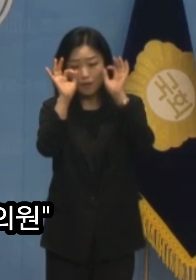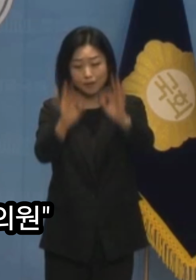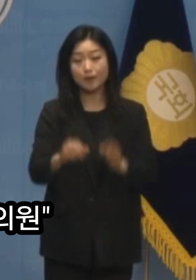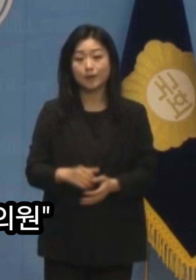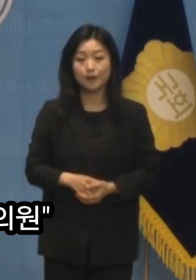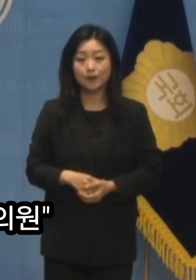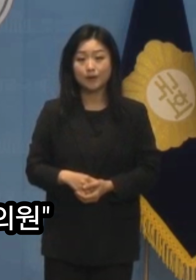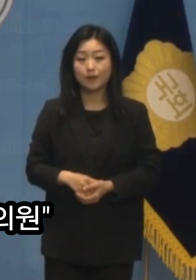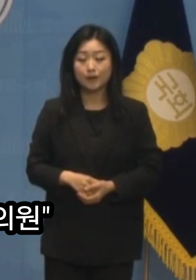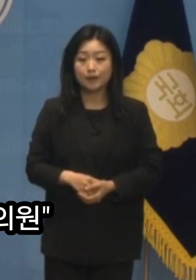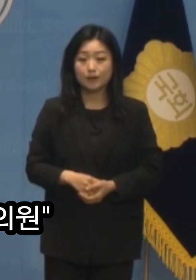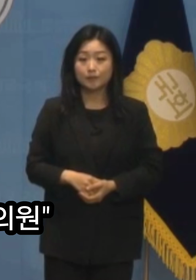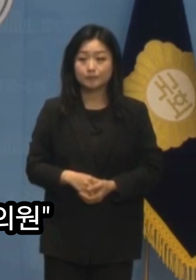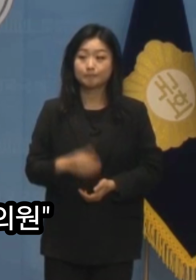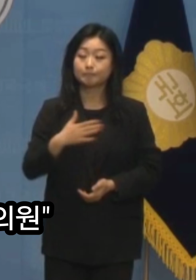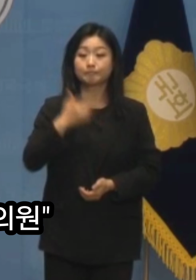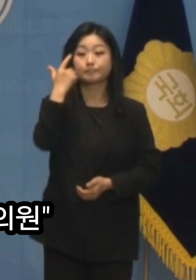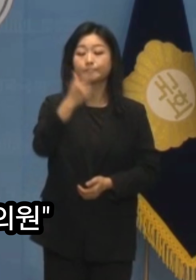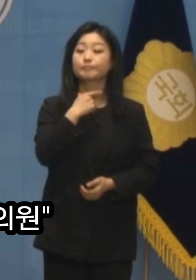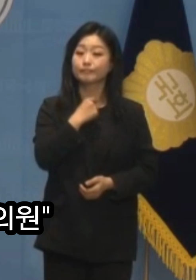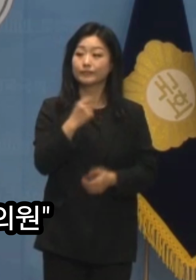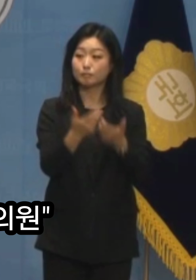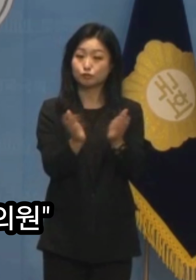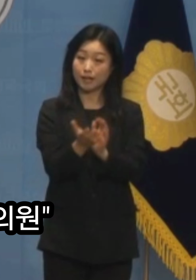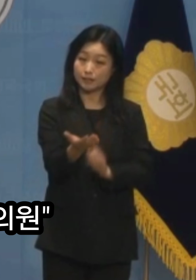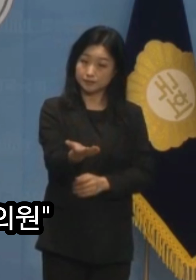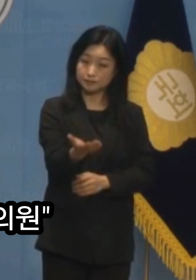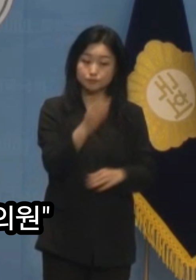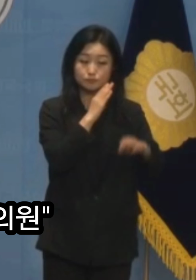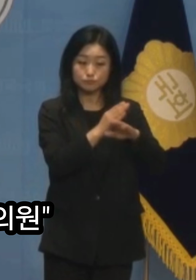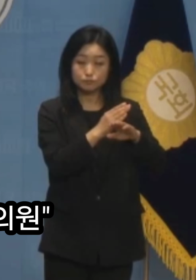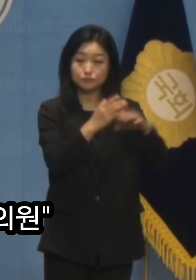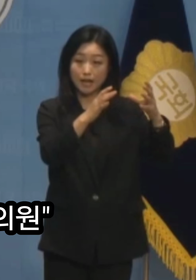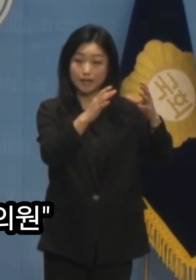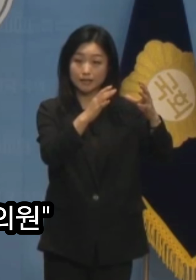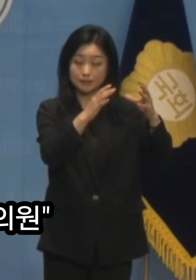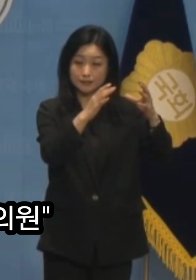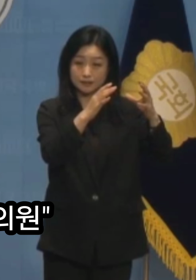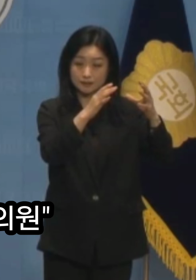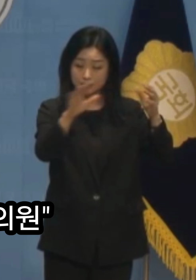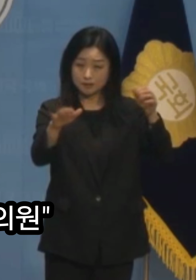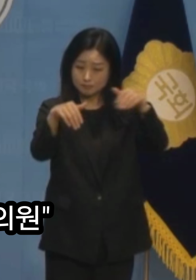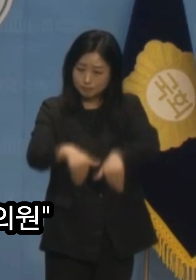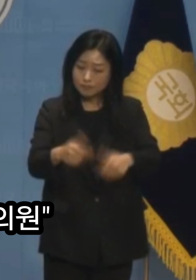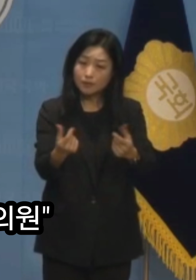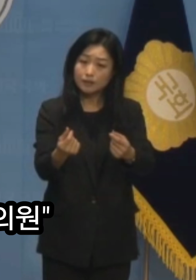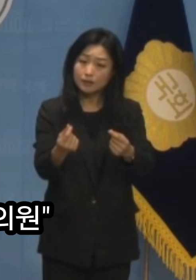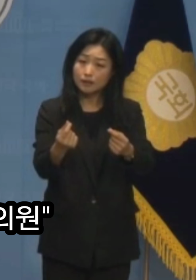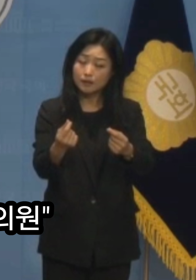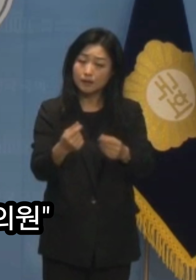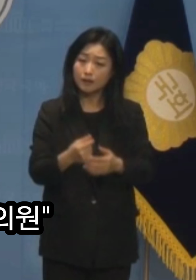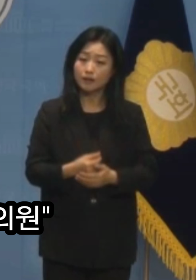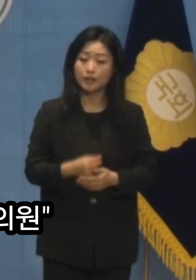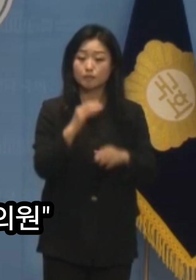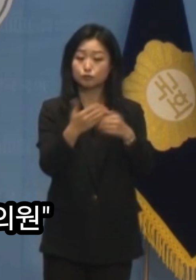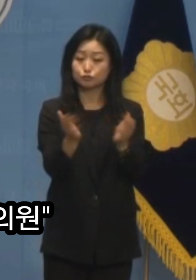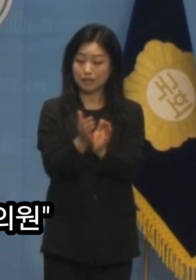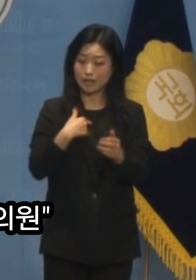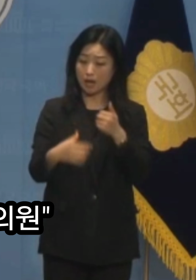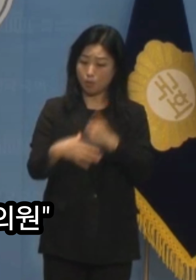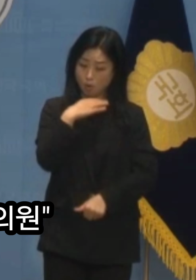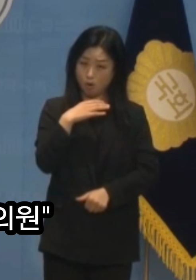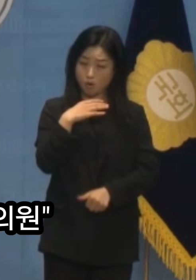않습니까 끝으로 묻습니다 더불어민주당은 북한 노동당의 이중대 있니까 민주당은 저를